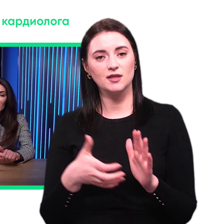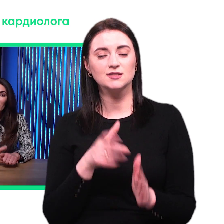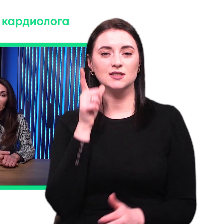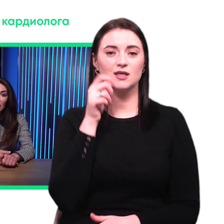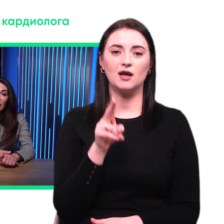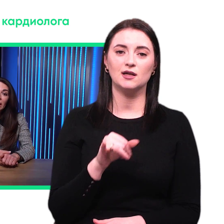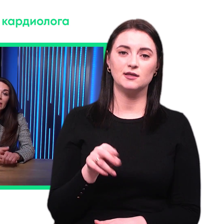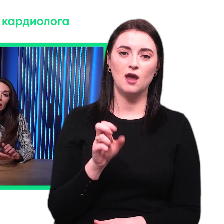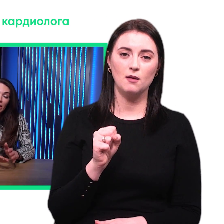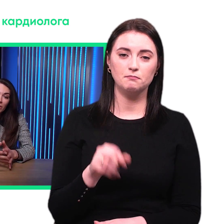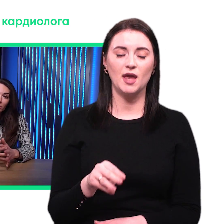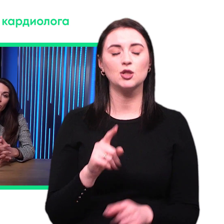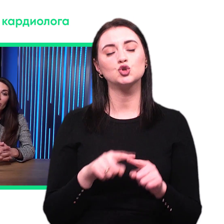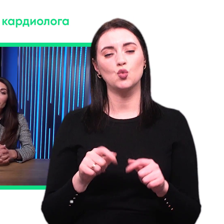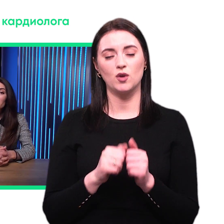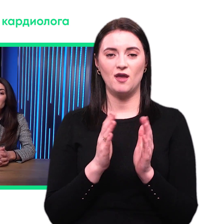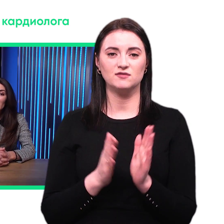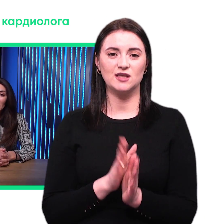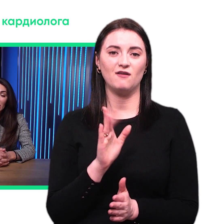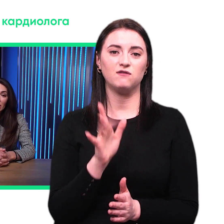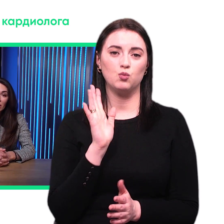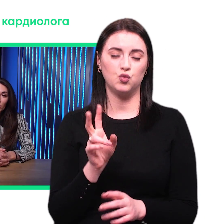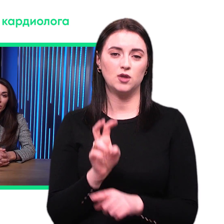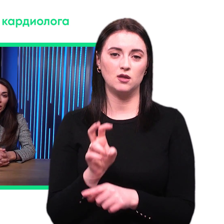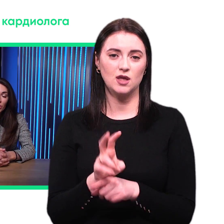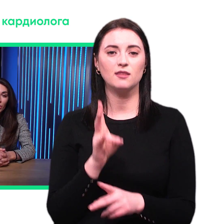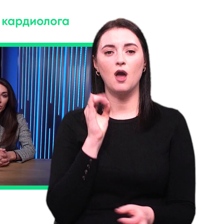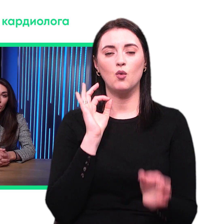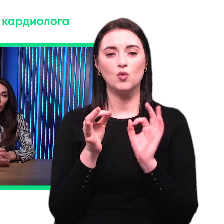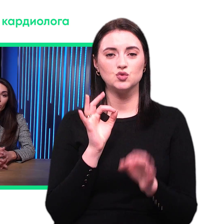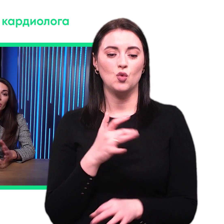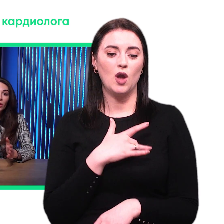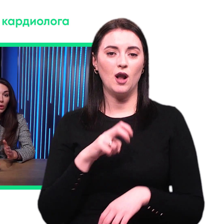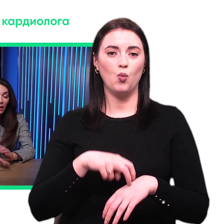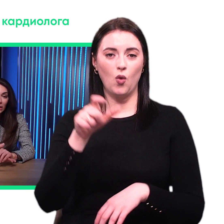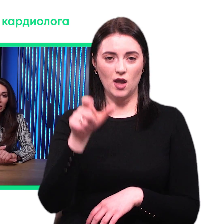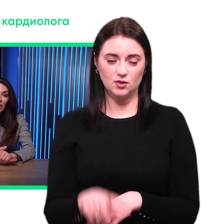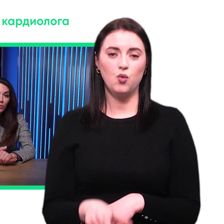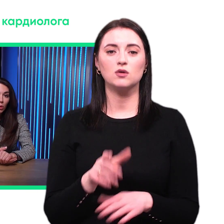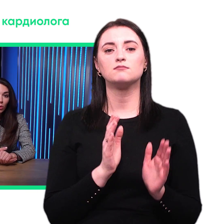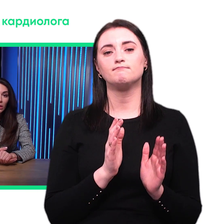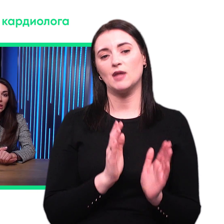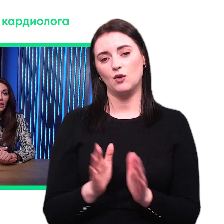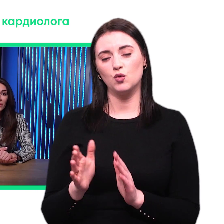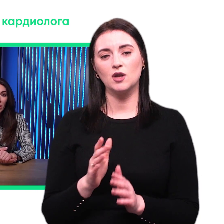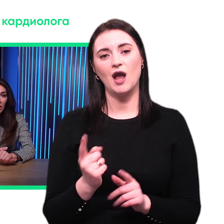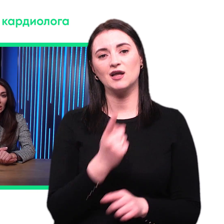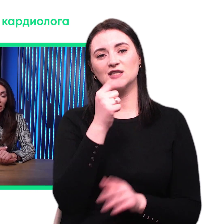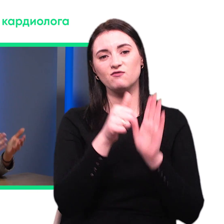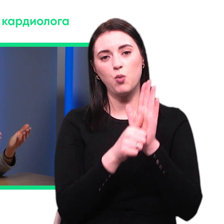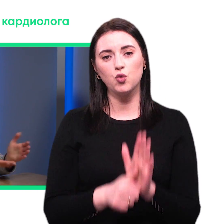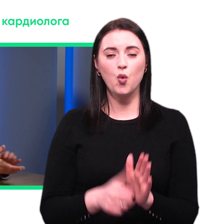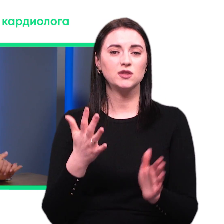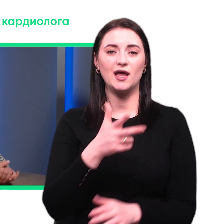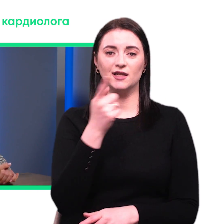сахарный диабет, скорее всего, вы будете приходить на консультацию к кардиологу регулярнее, раз в полгода или раз в